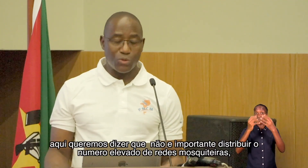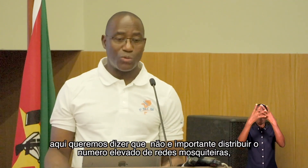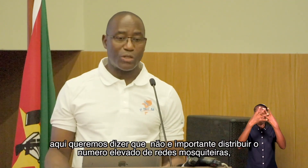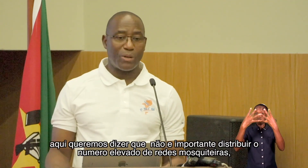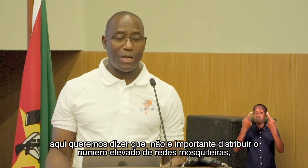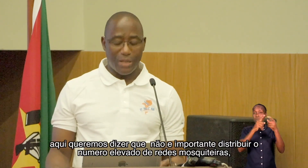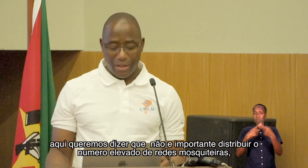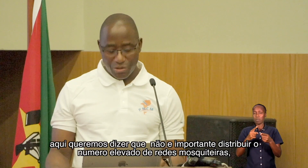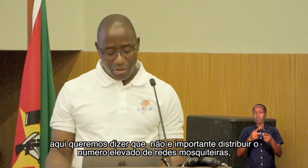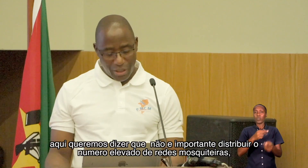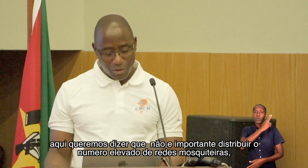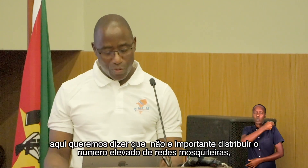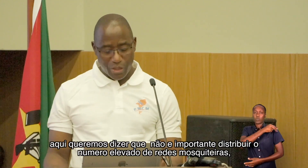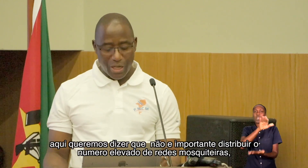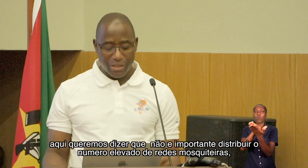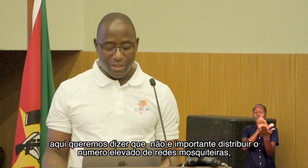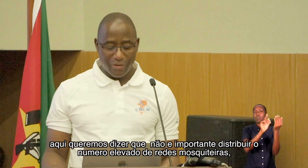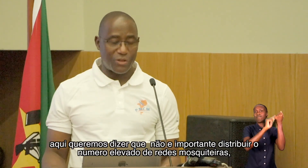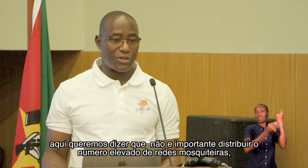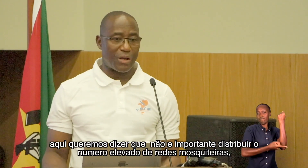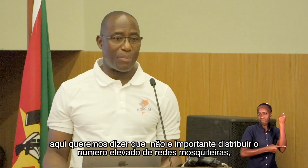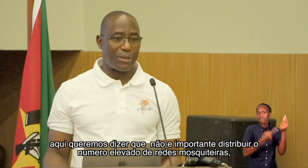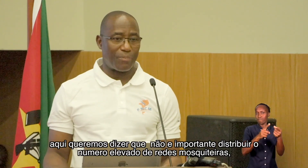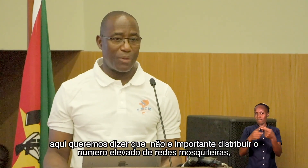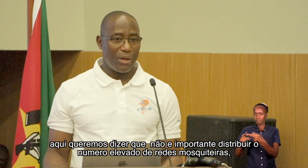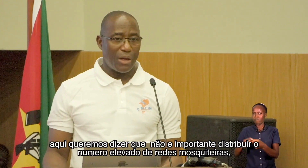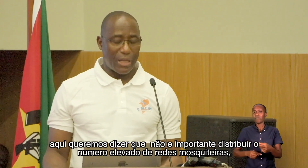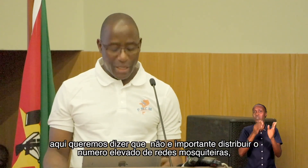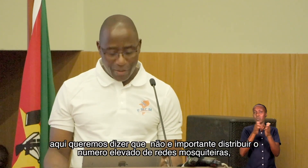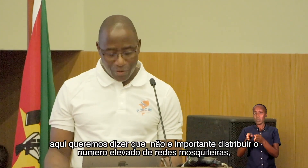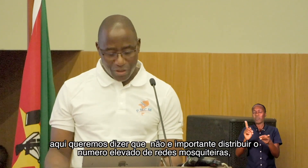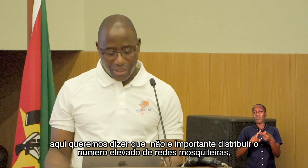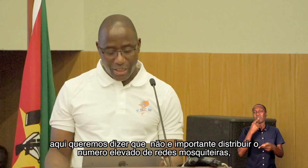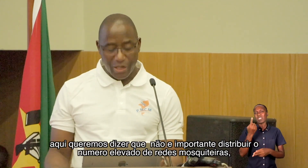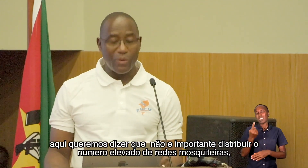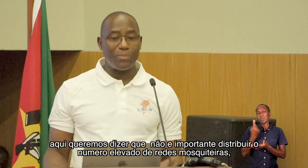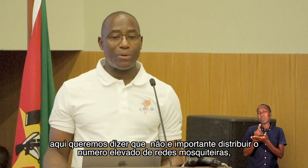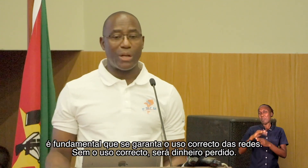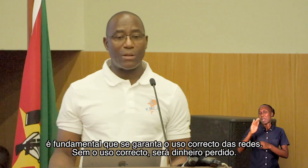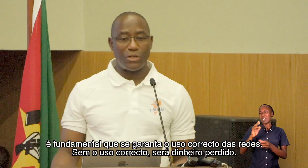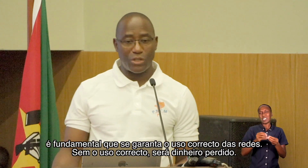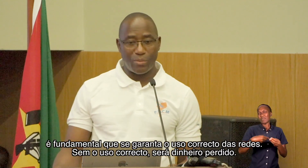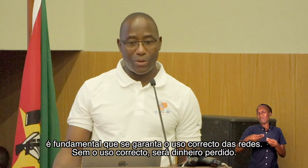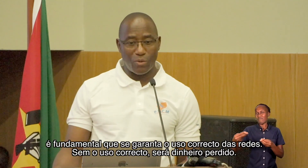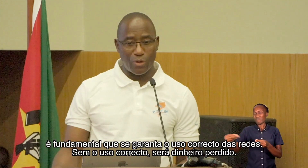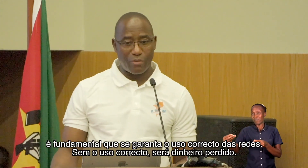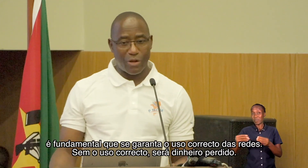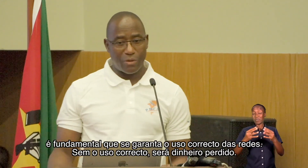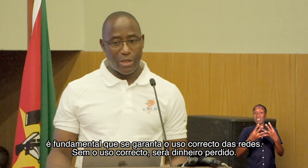consultas pré-natais e nas comunidades atrasadas do campo. Aqui queremos dizer que não é importante distribuir um número elevado de